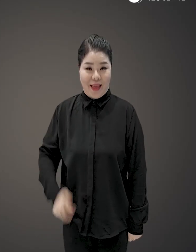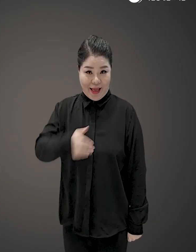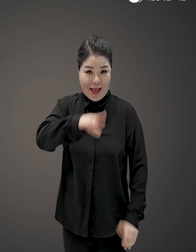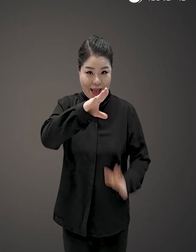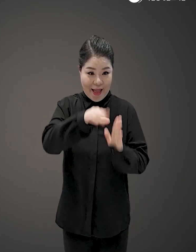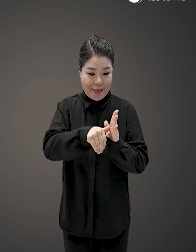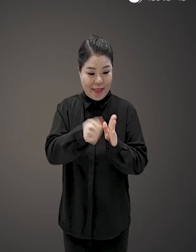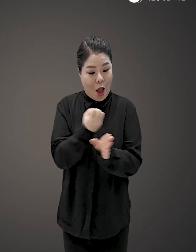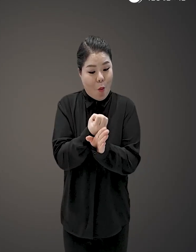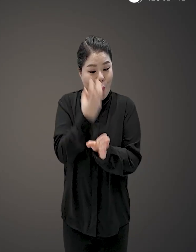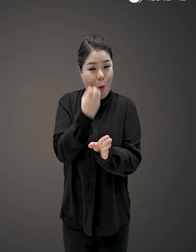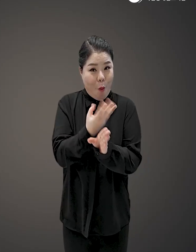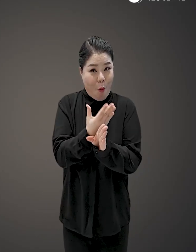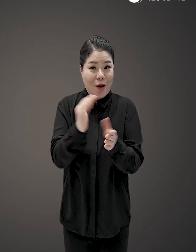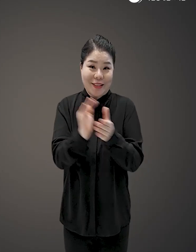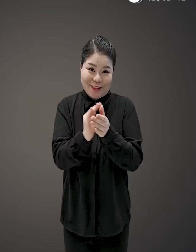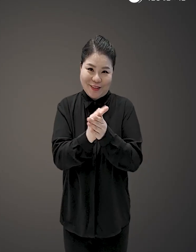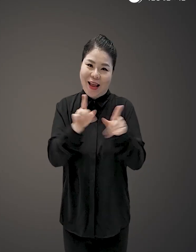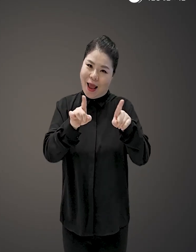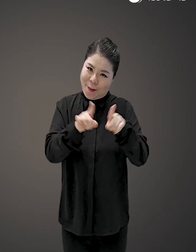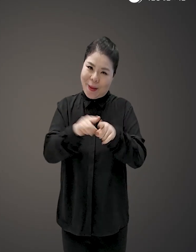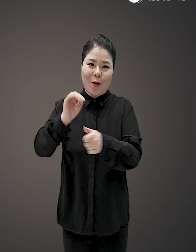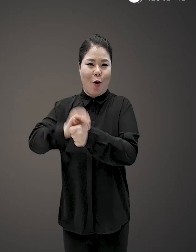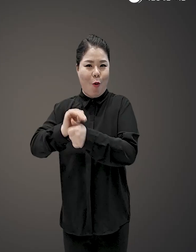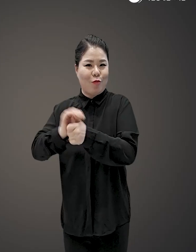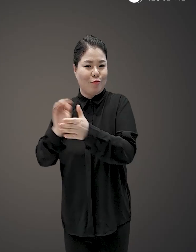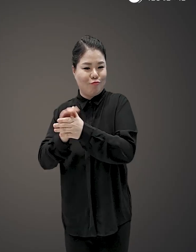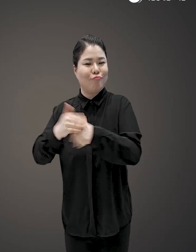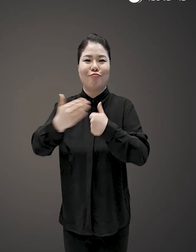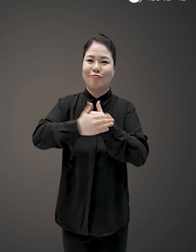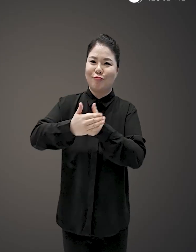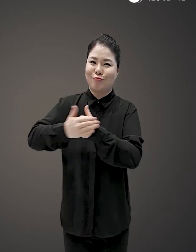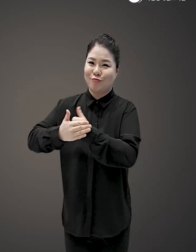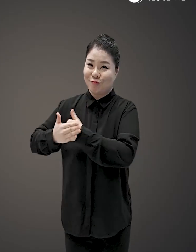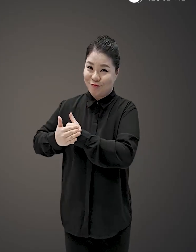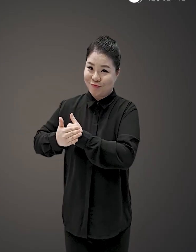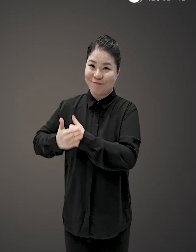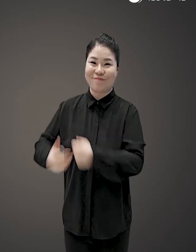가는 길에 돌고래 친구들과 거북이 친구의 도움도 받고